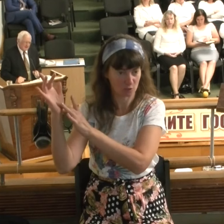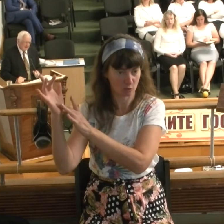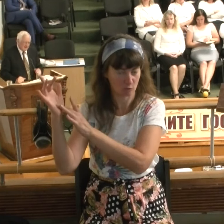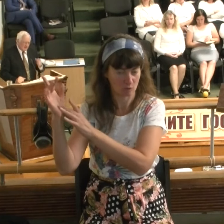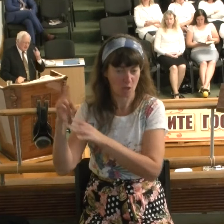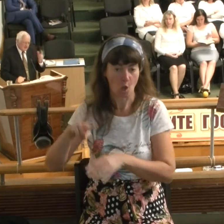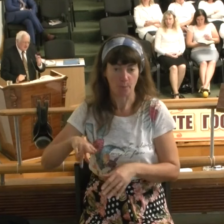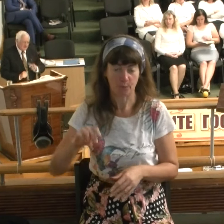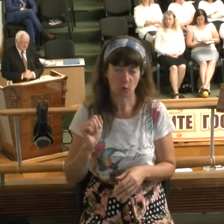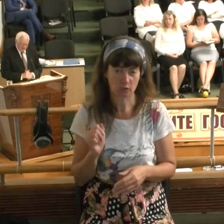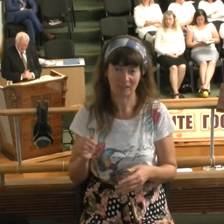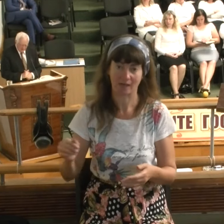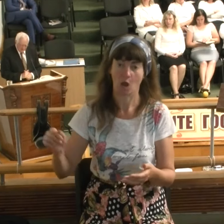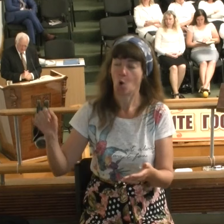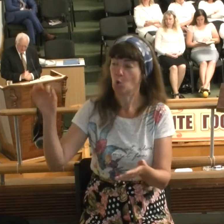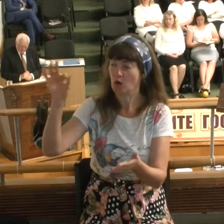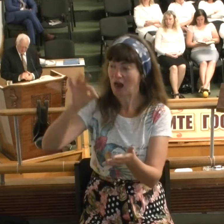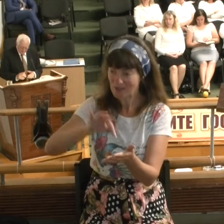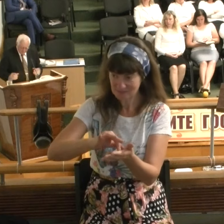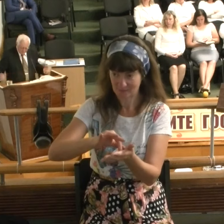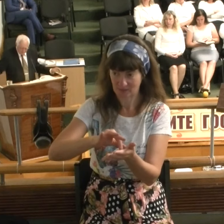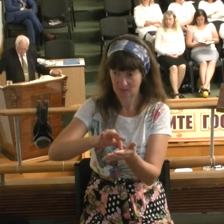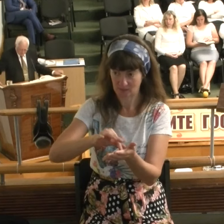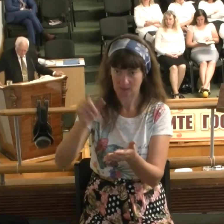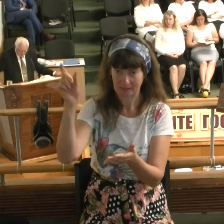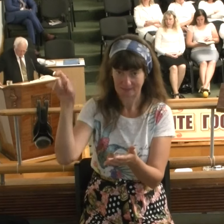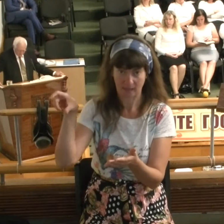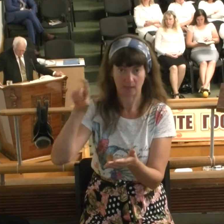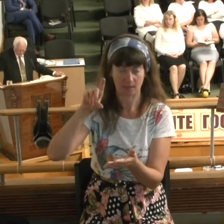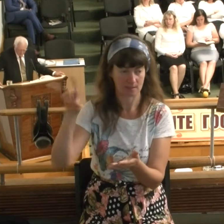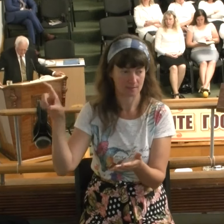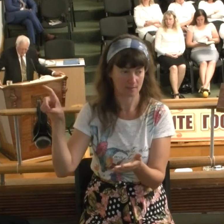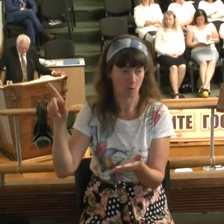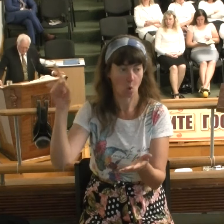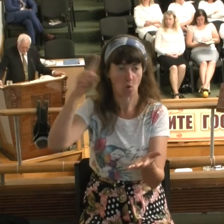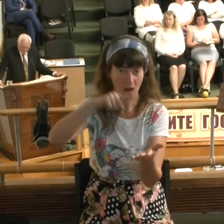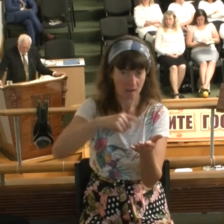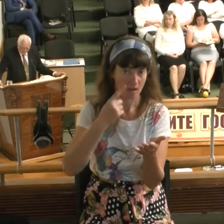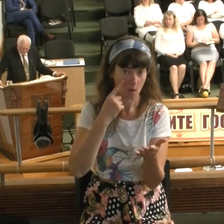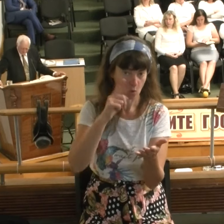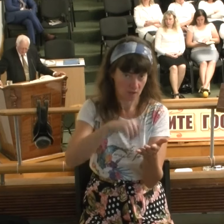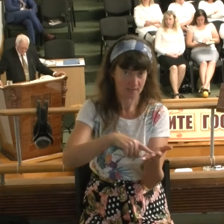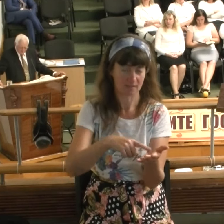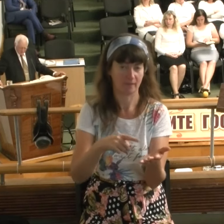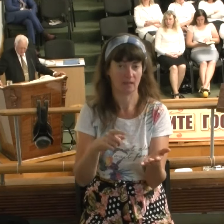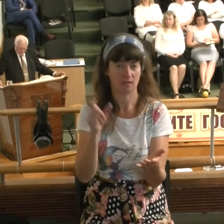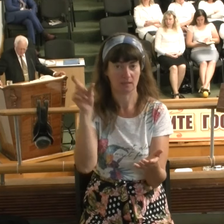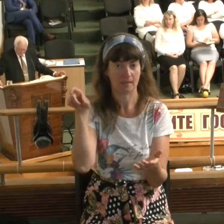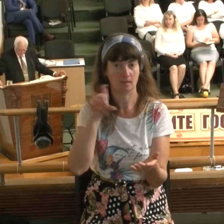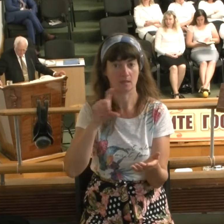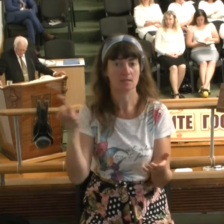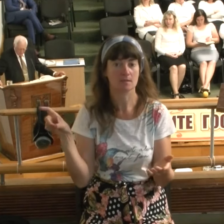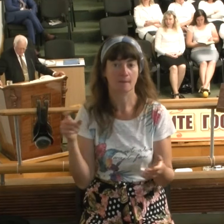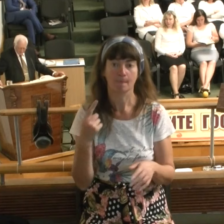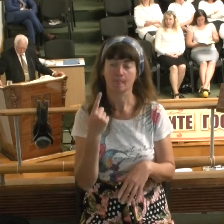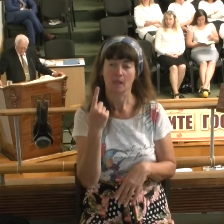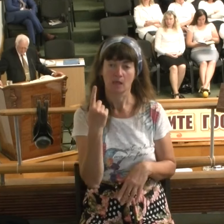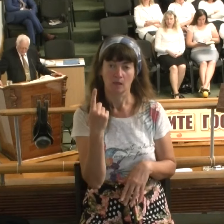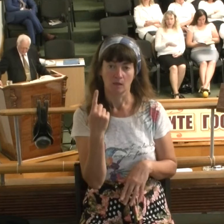крест. Обратите внимание, 1 Петра, 2 глава, с 19